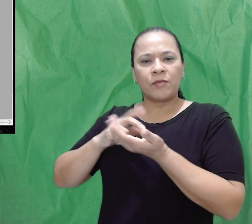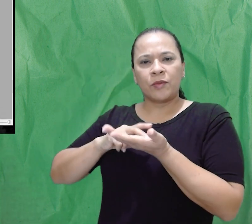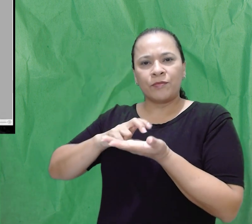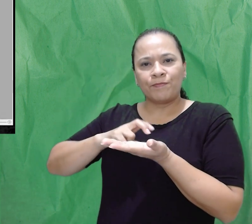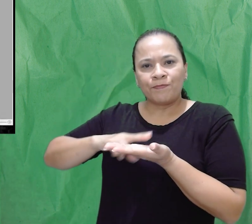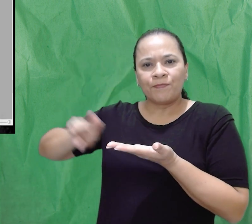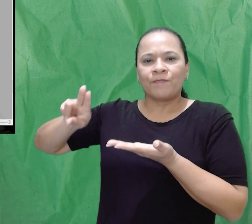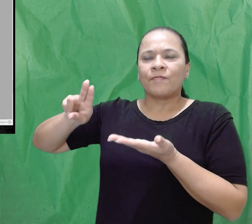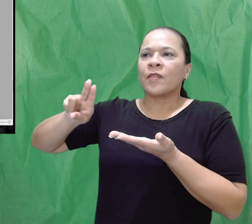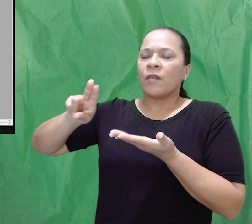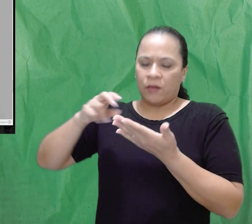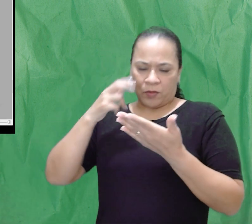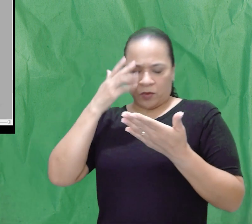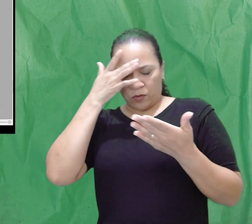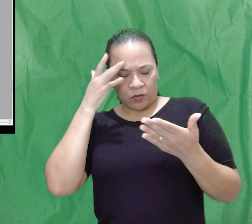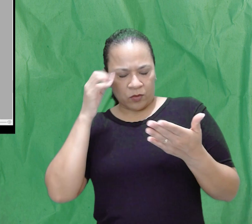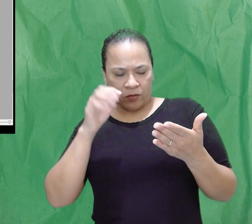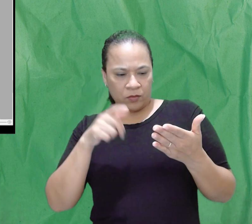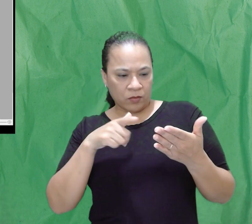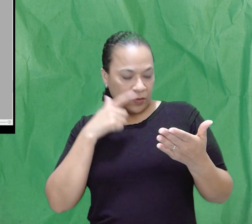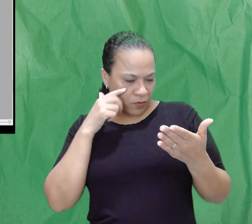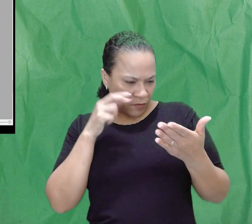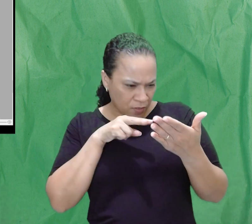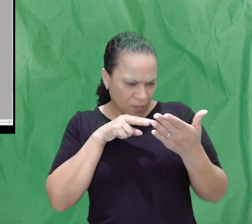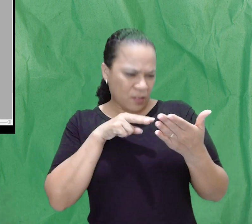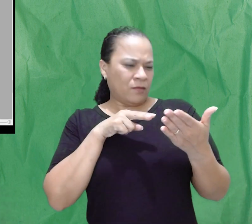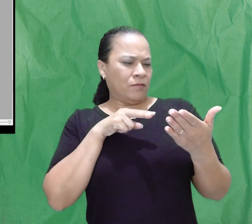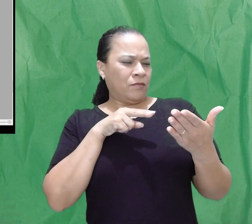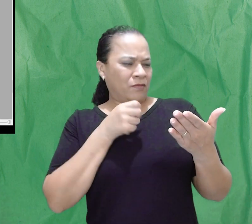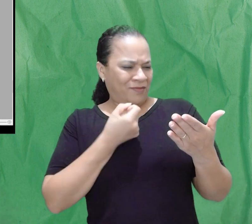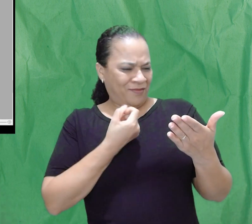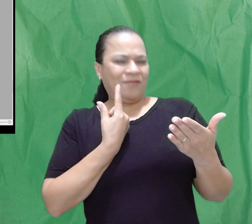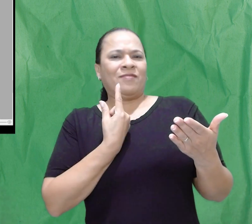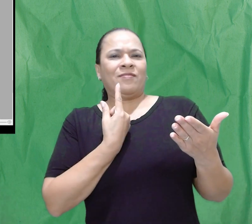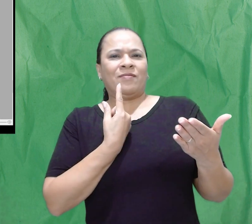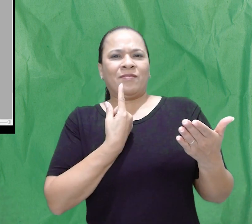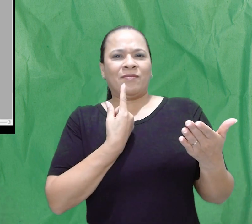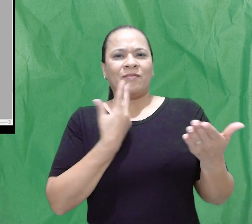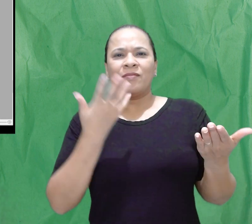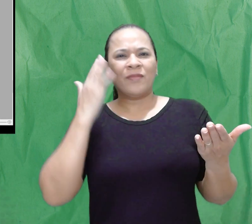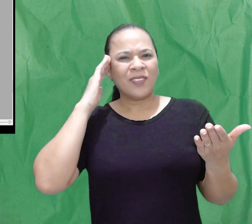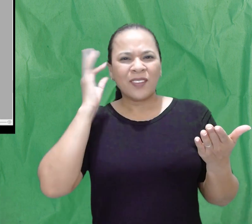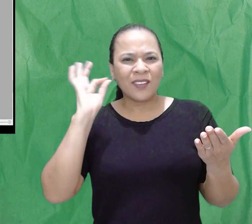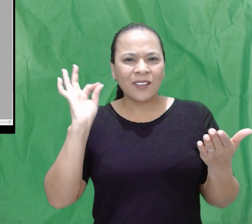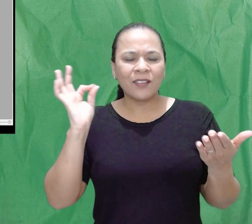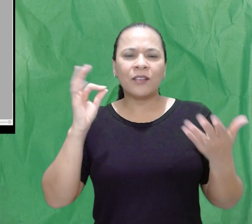forma negativa, sendo que você não era a sua intenção. Então a gente tem que ter muito cuidado nesse